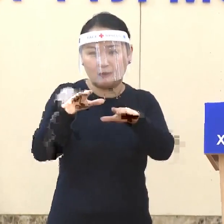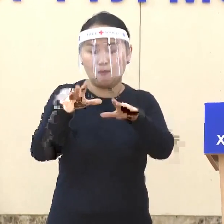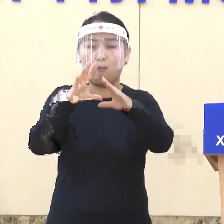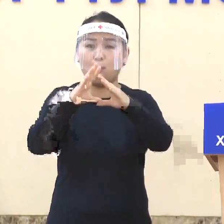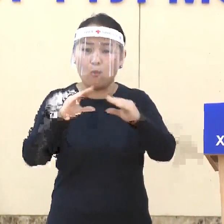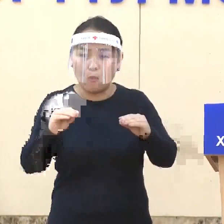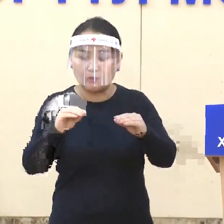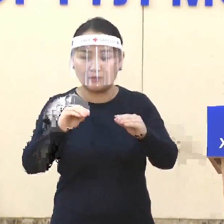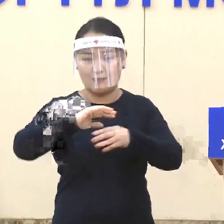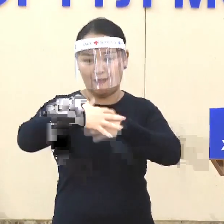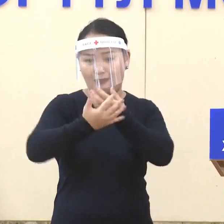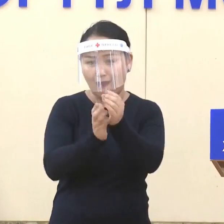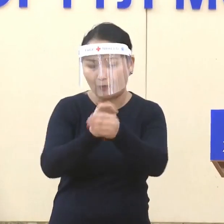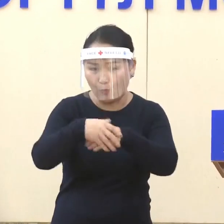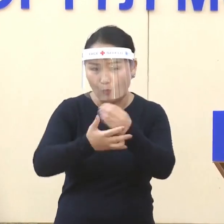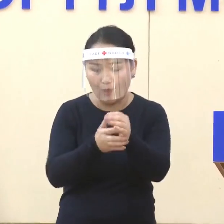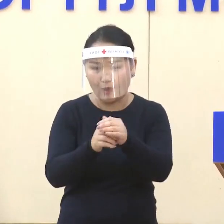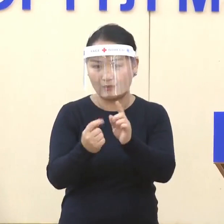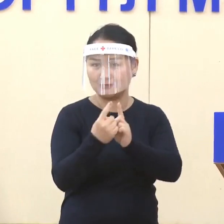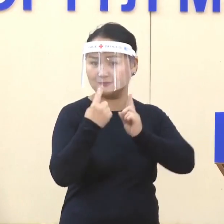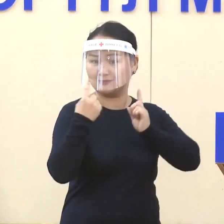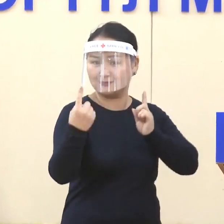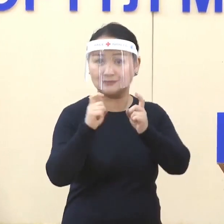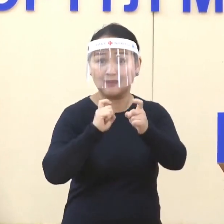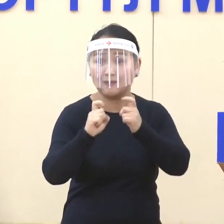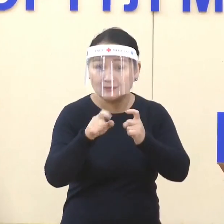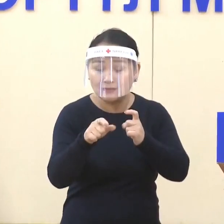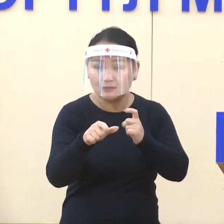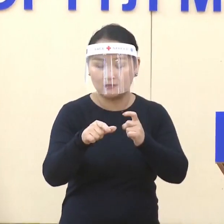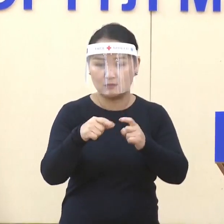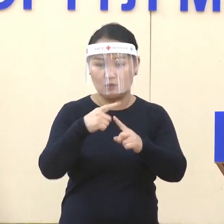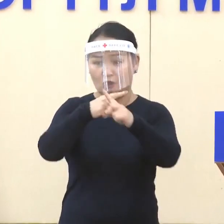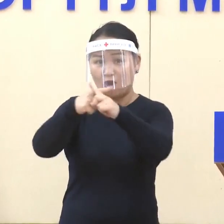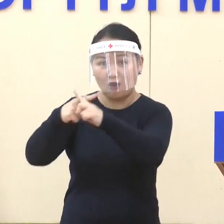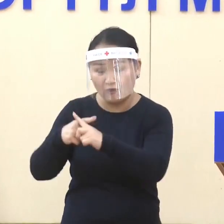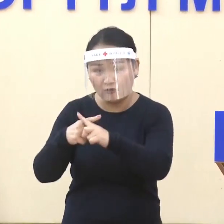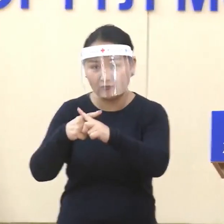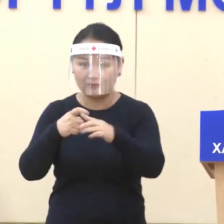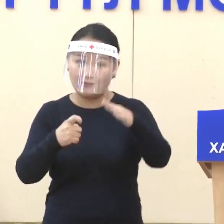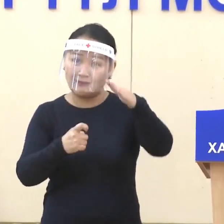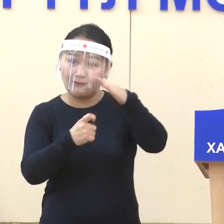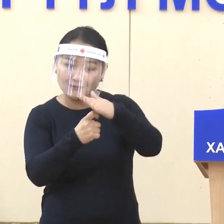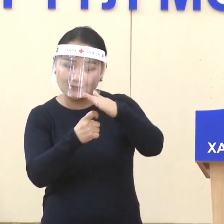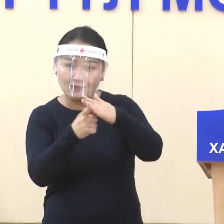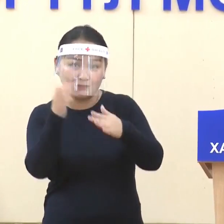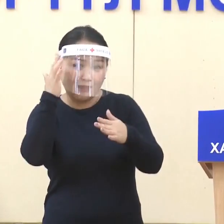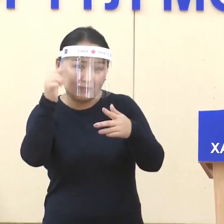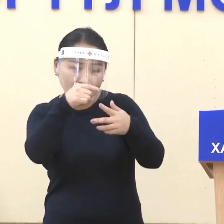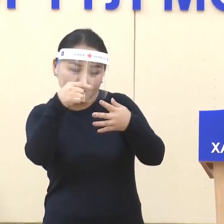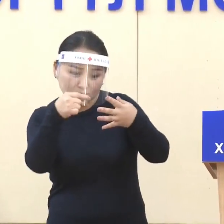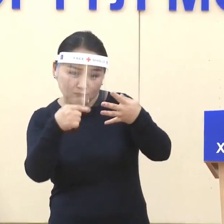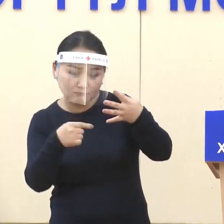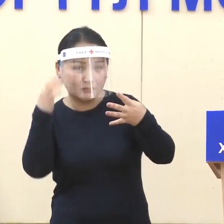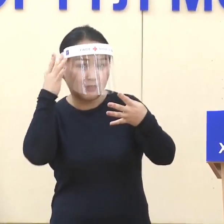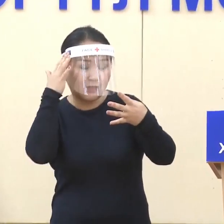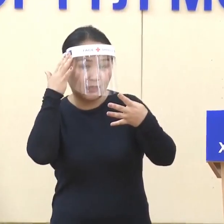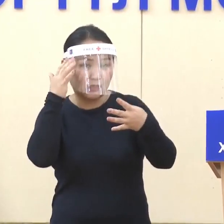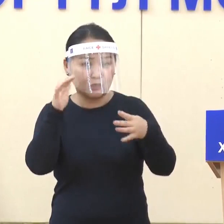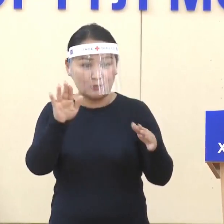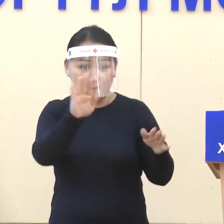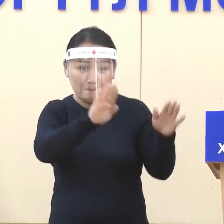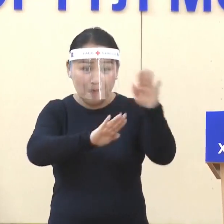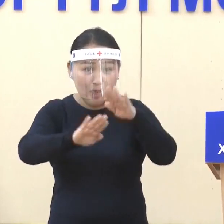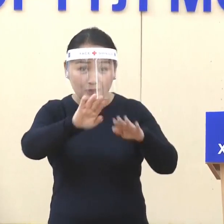гаруй гарах цай барих зэрэг болон хөл хорио хязгаарлалтын арга хэмжээг нөхцөл байдал тохируулан үйшаттай ахуйг